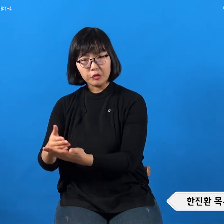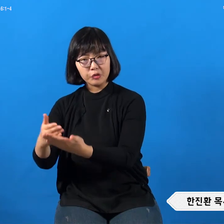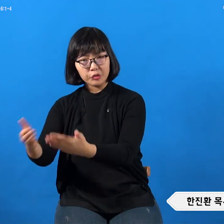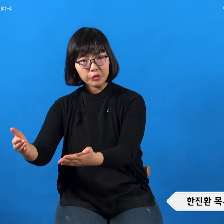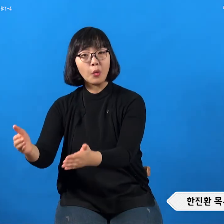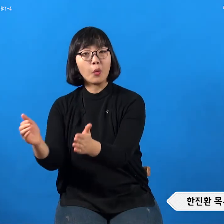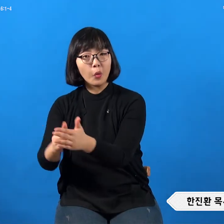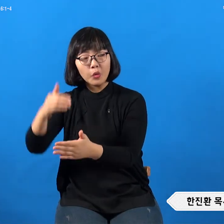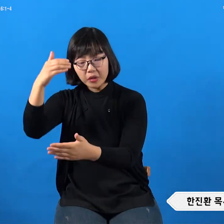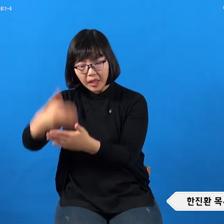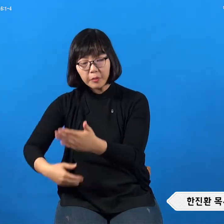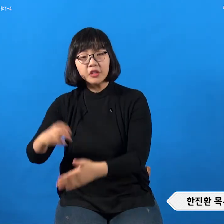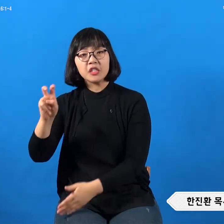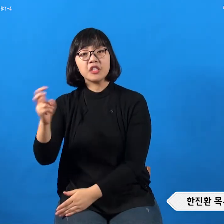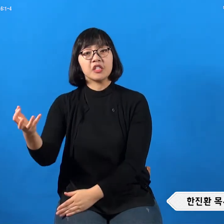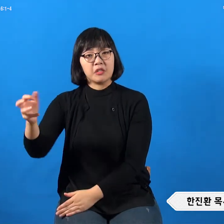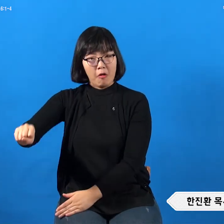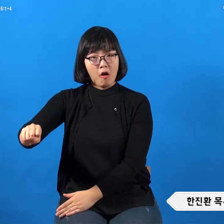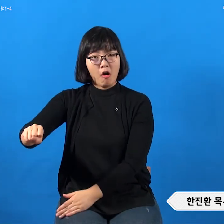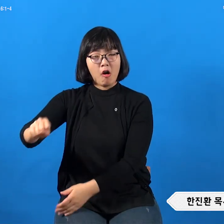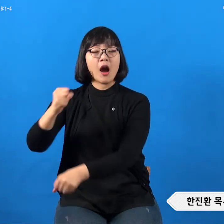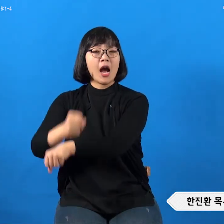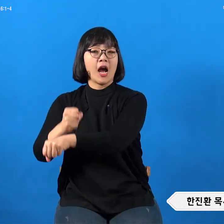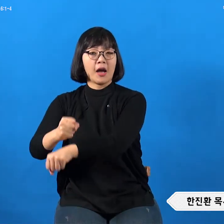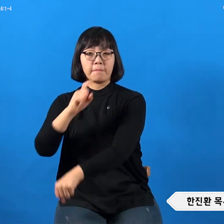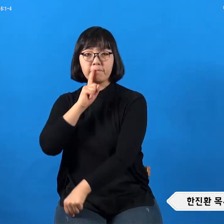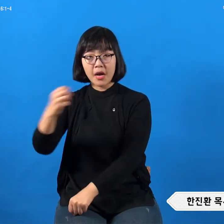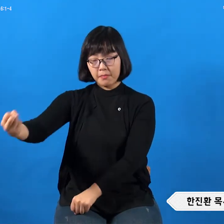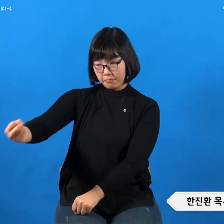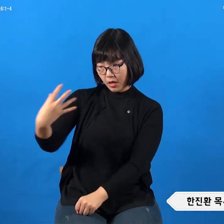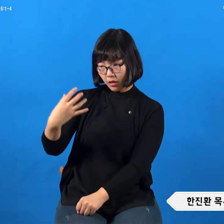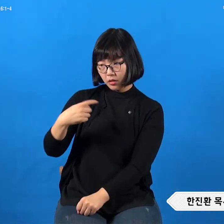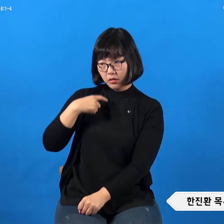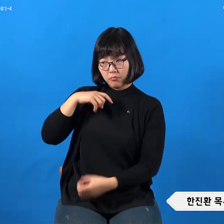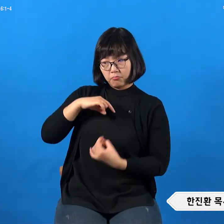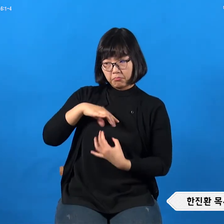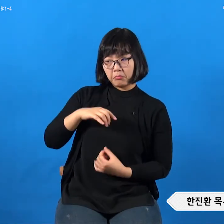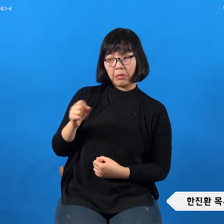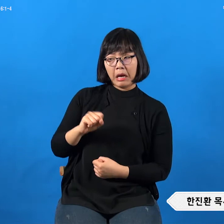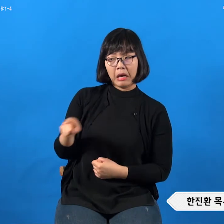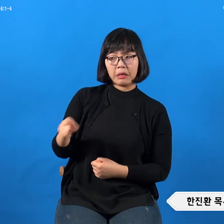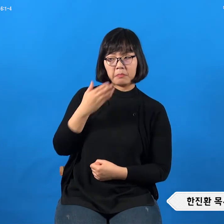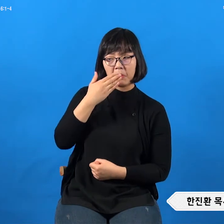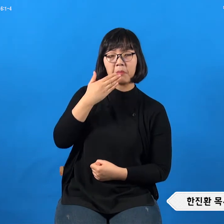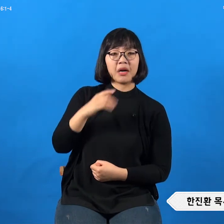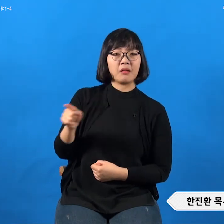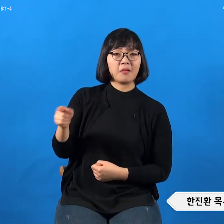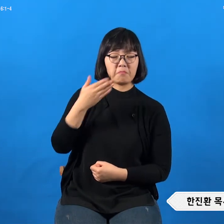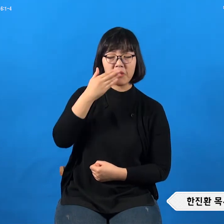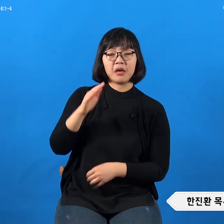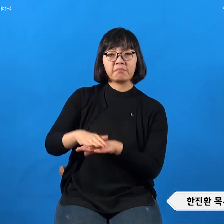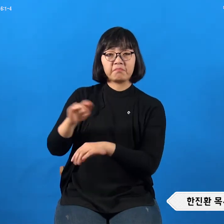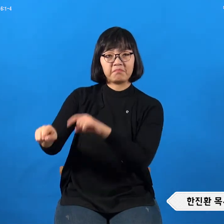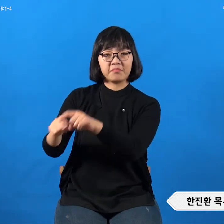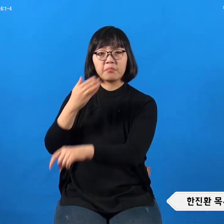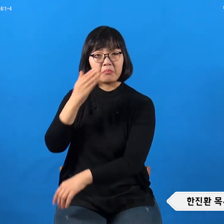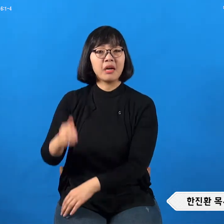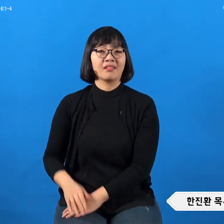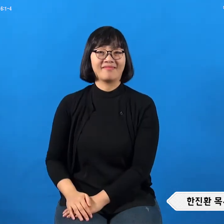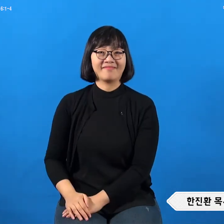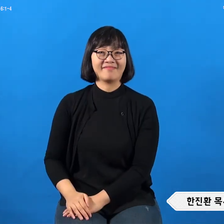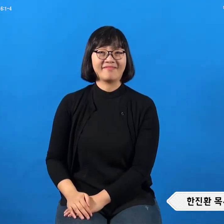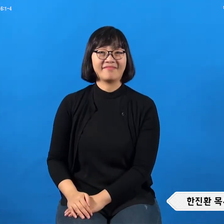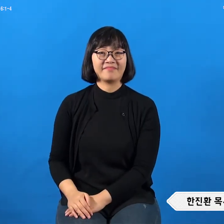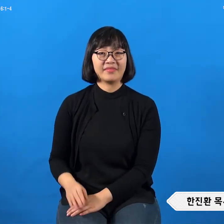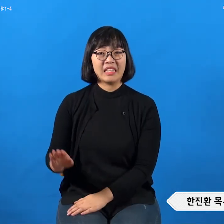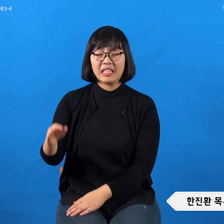얘기를 듣고 이거는 실현 가능성이 높구나 생각을 했습니다. 자식들에게 준다는 것이 뭐 3분의 1을 준다는지 절반을